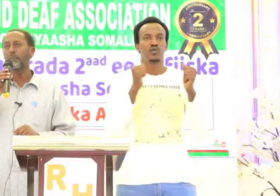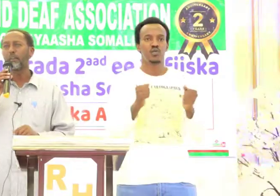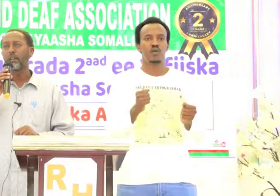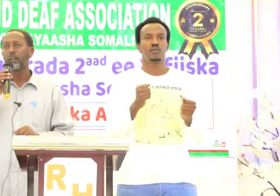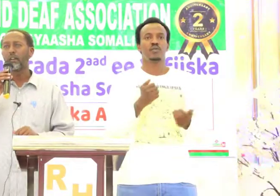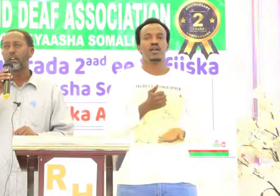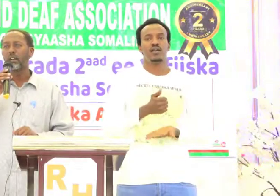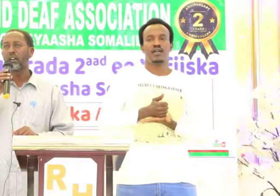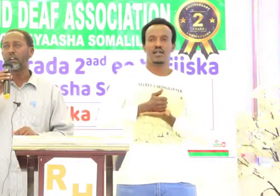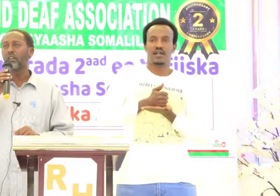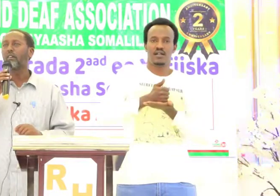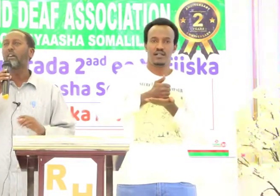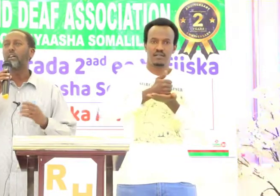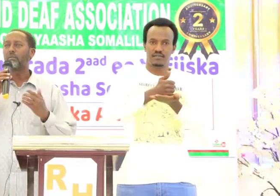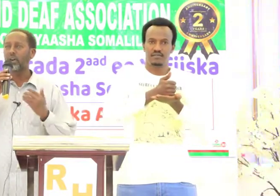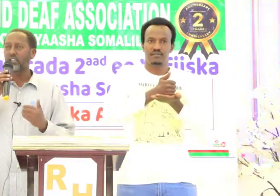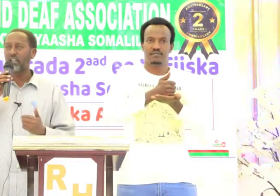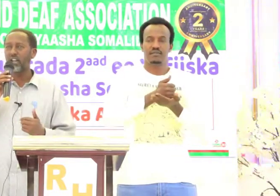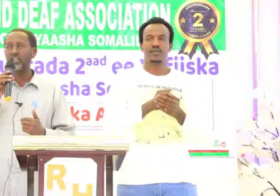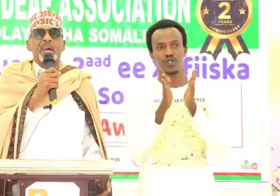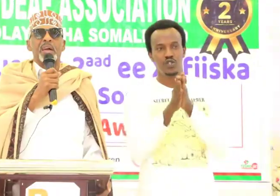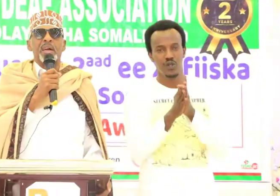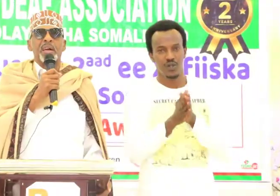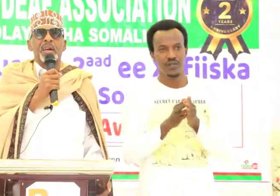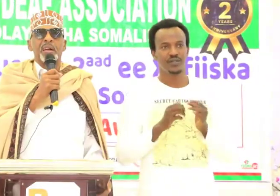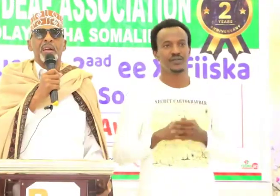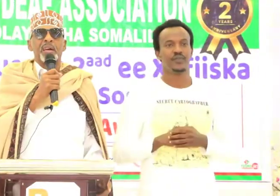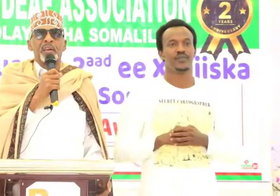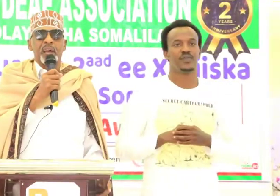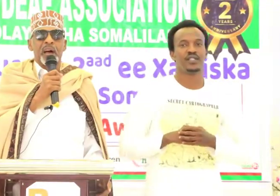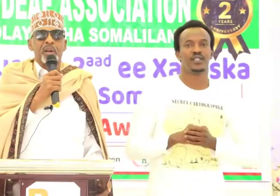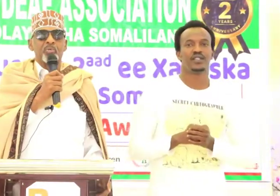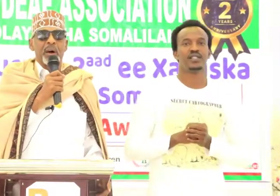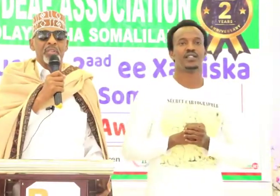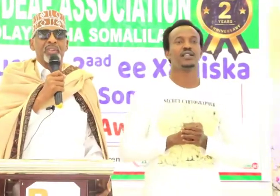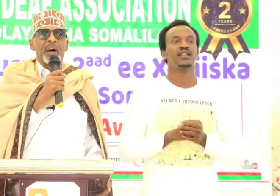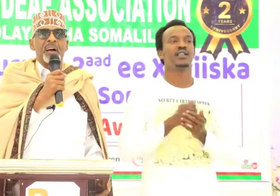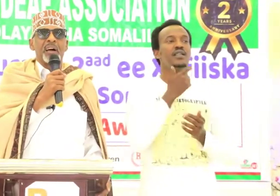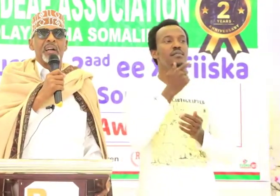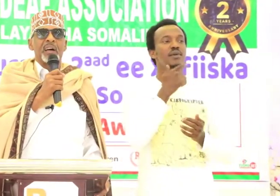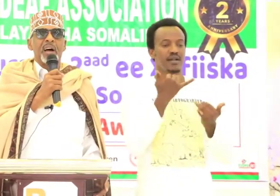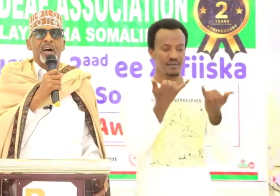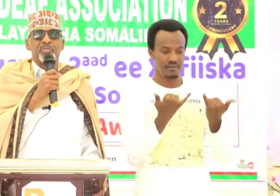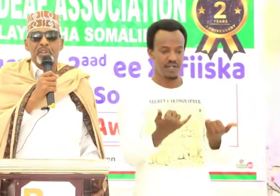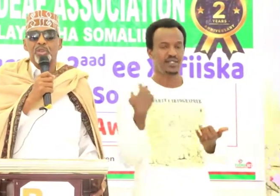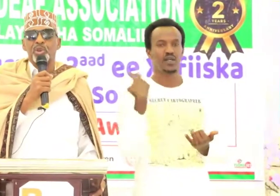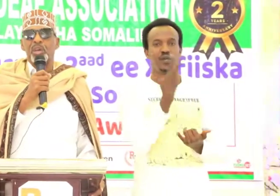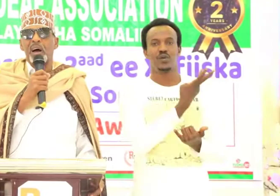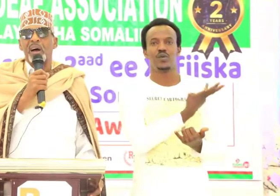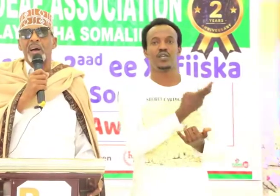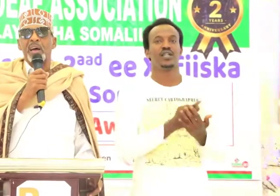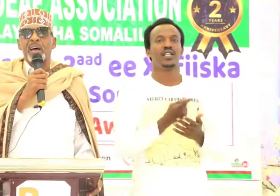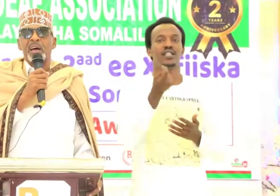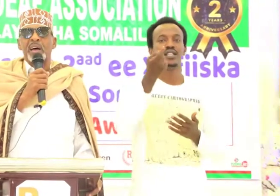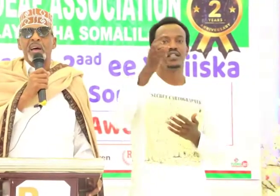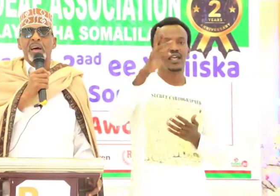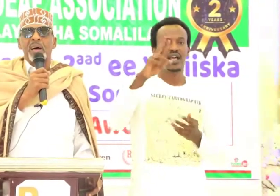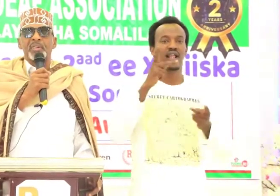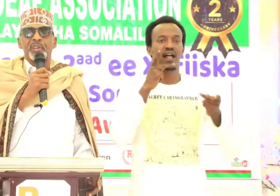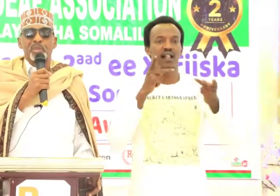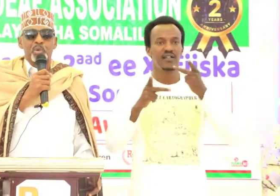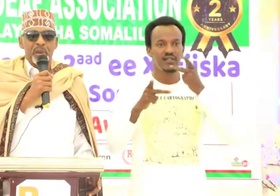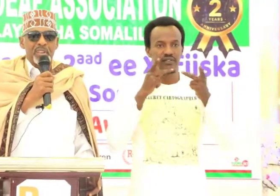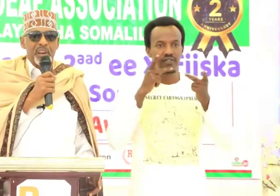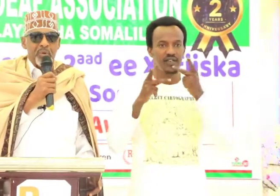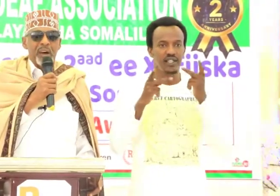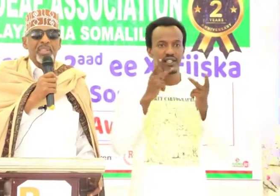سكتال ما هذا يلا رجع المانتا حفلة دولة